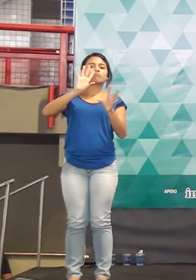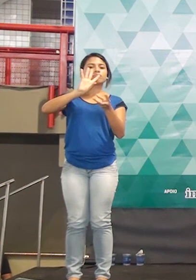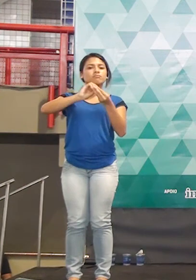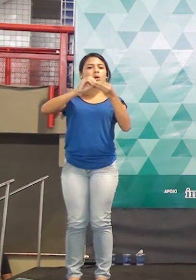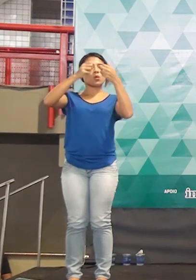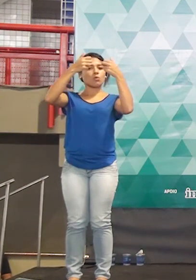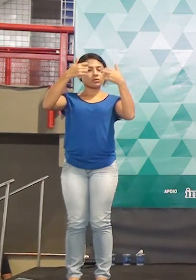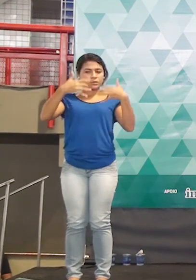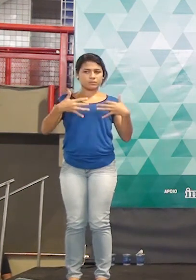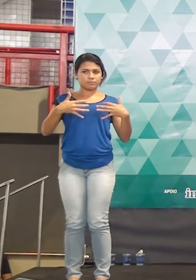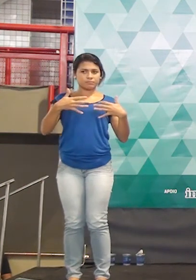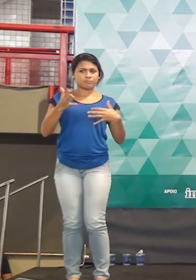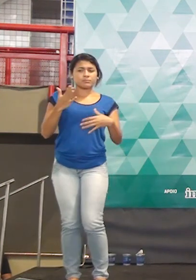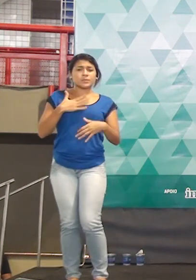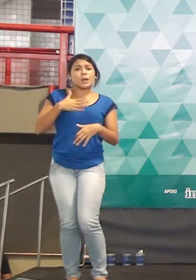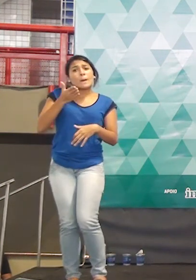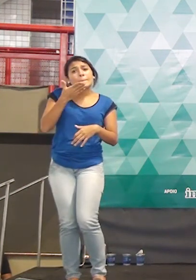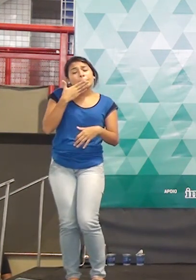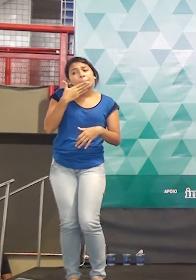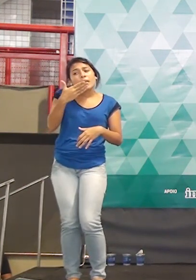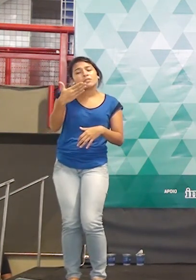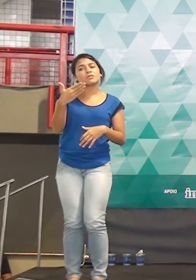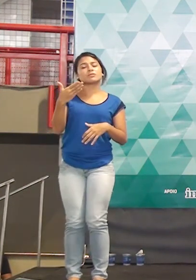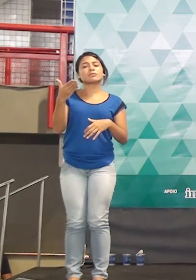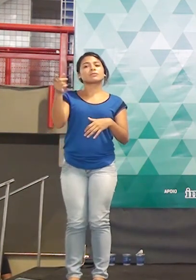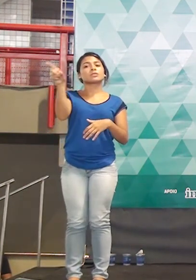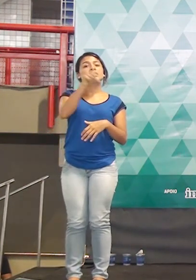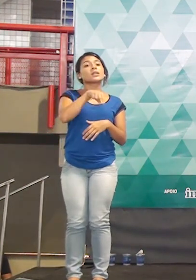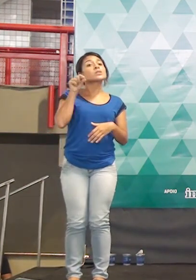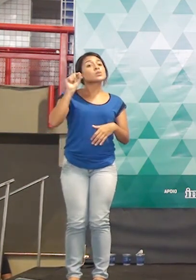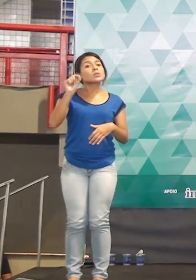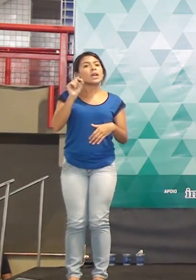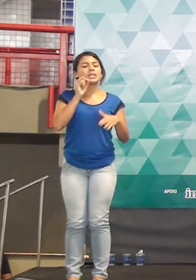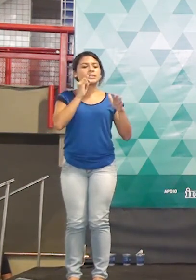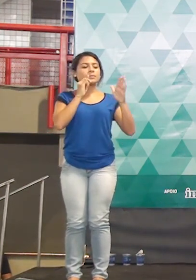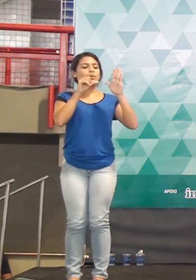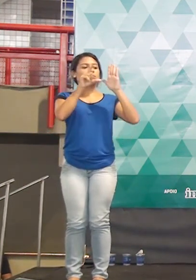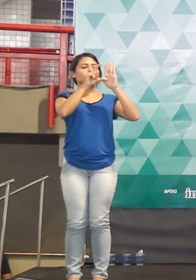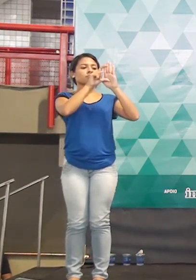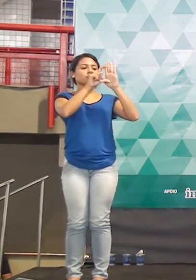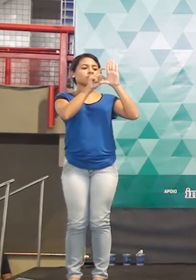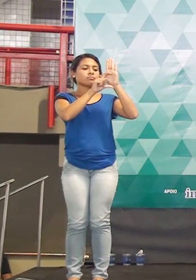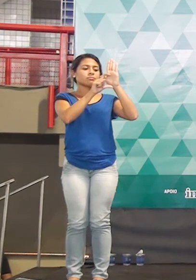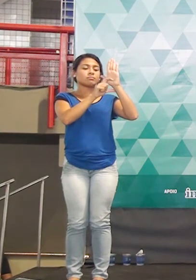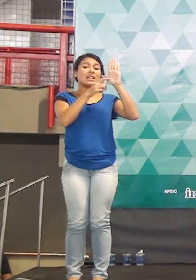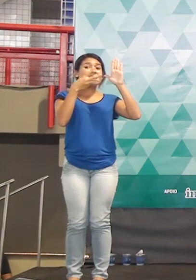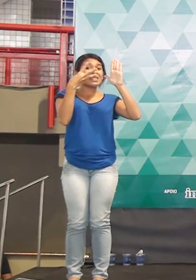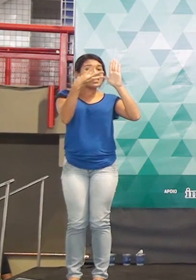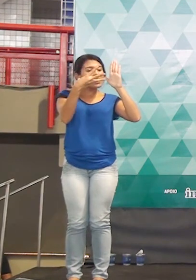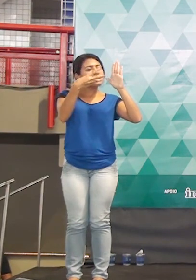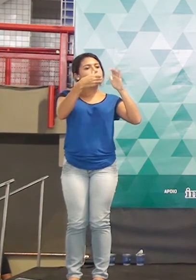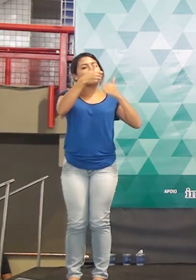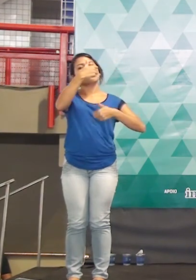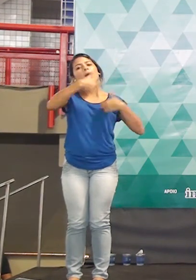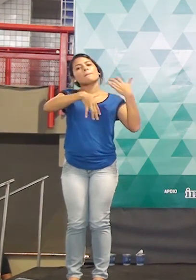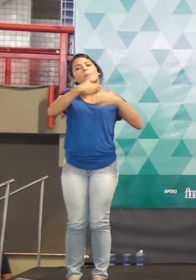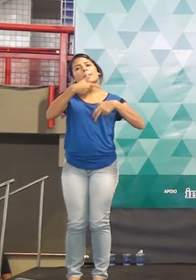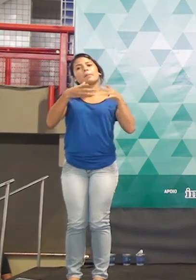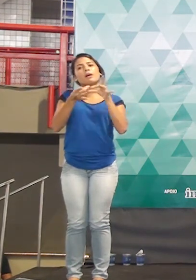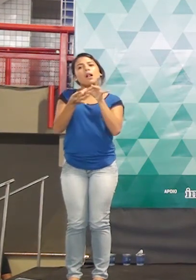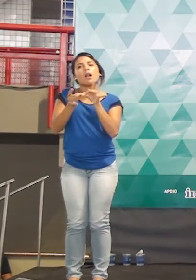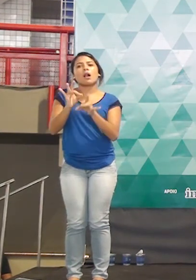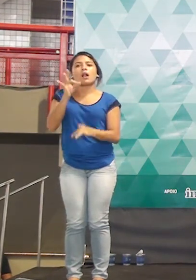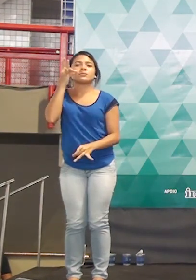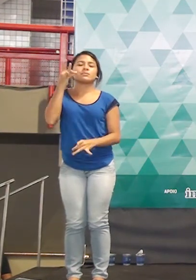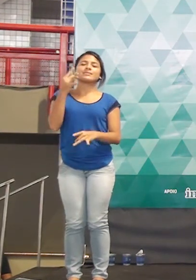prefere dizer para vocês não fazerem 3 no desenvolvimento? Porque muitos alunos fazem